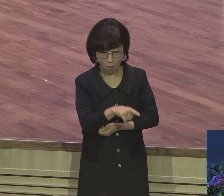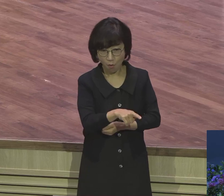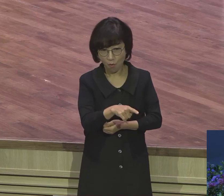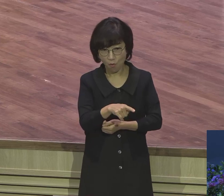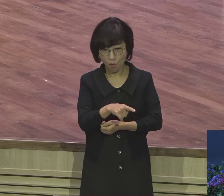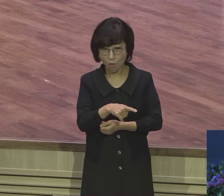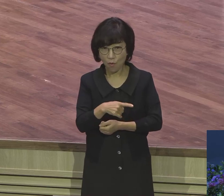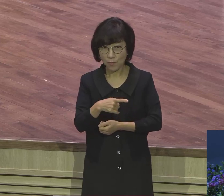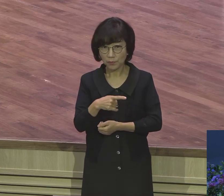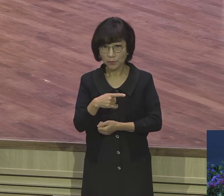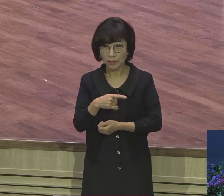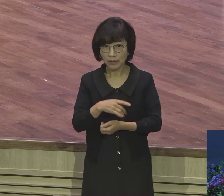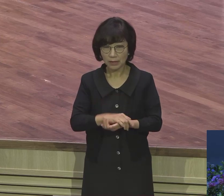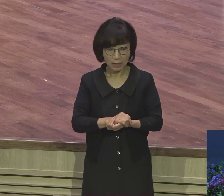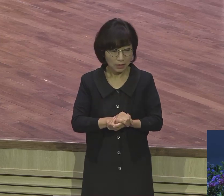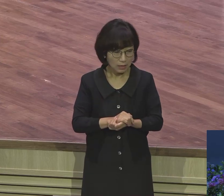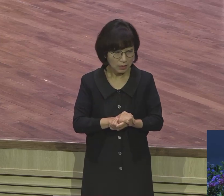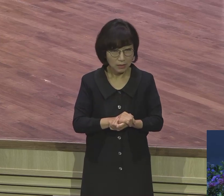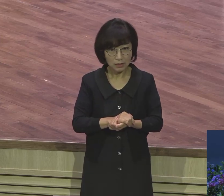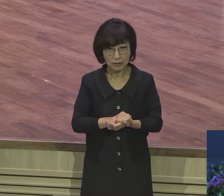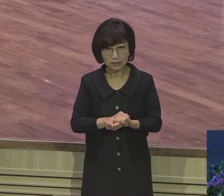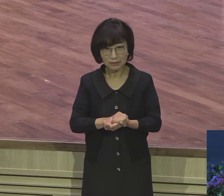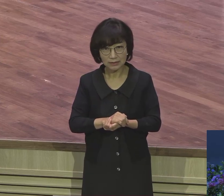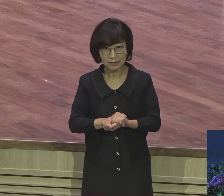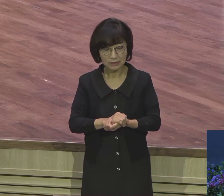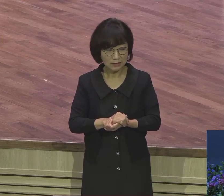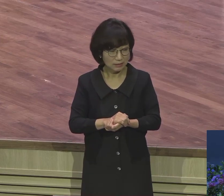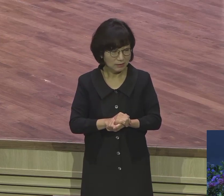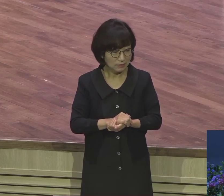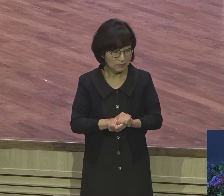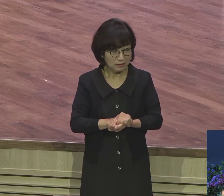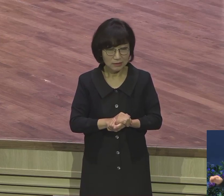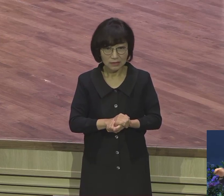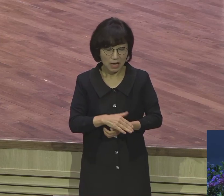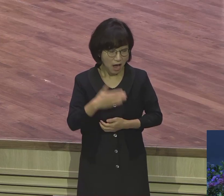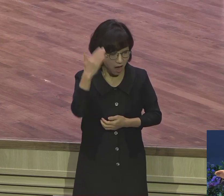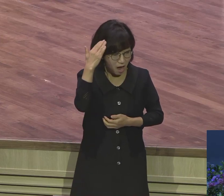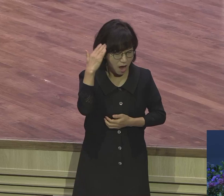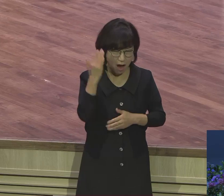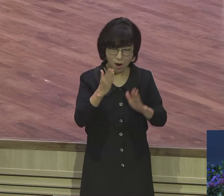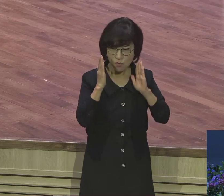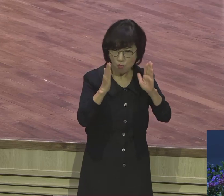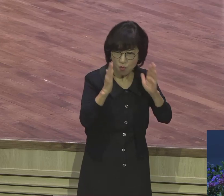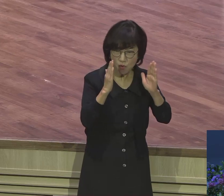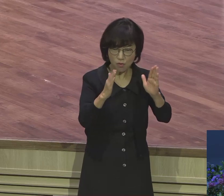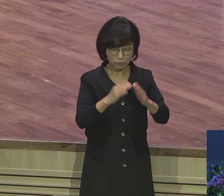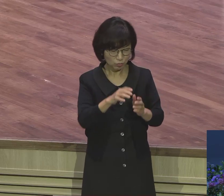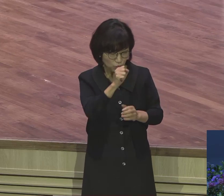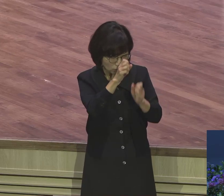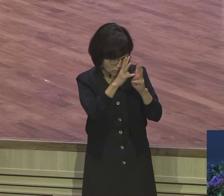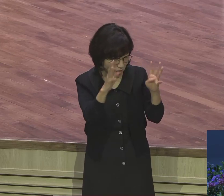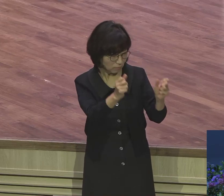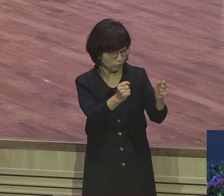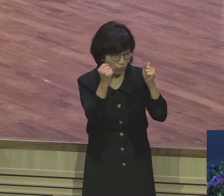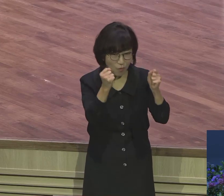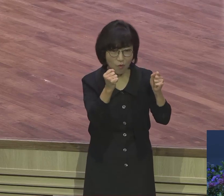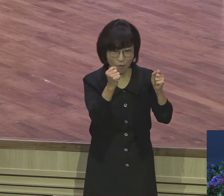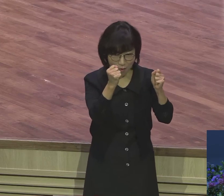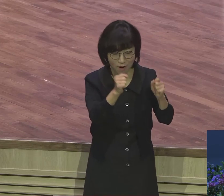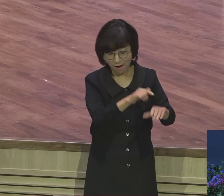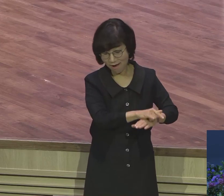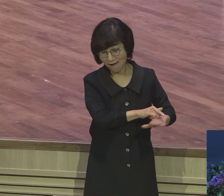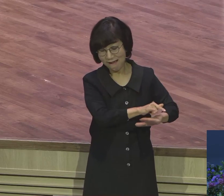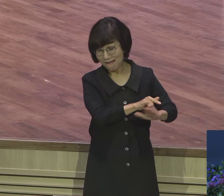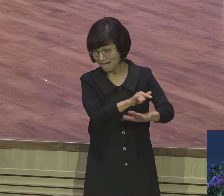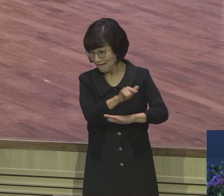미국 세탁소나 한국 세탁소나 세탁소는 똑같지. 그것도 경쟁해가지고 그냥 그냥 1불, 2불, 3불